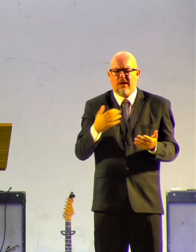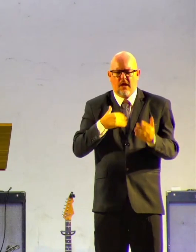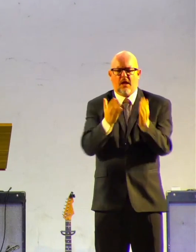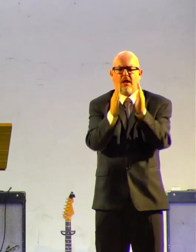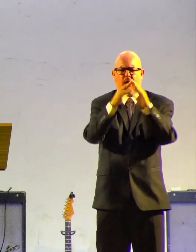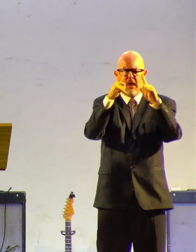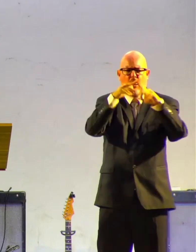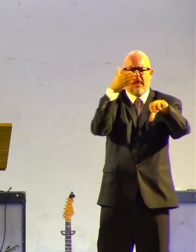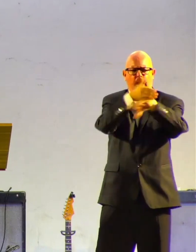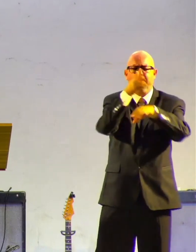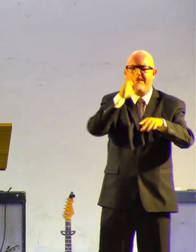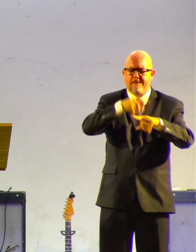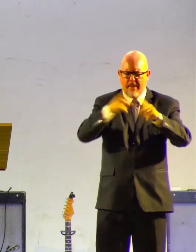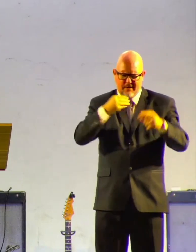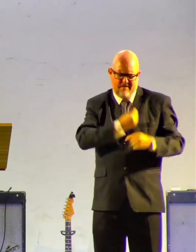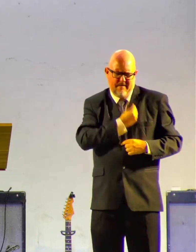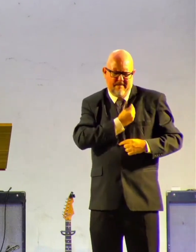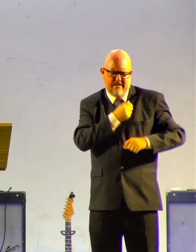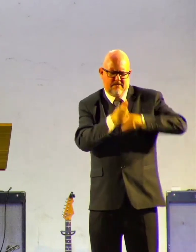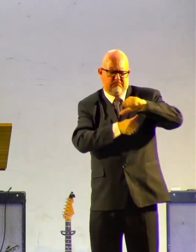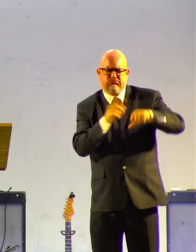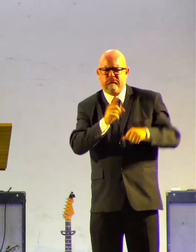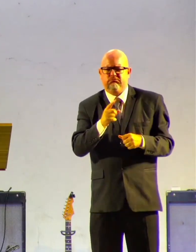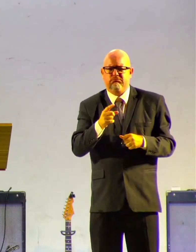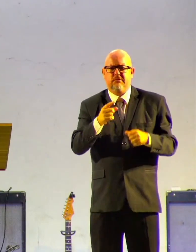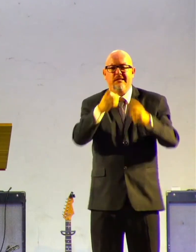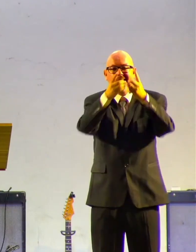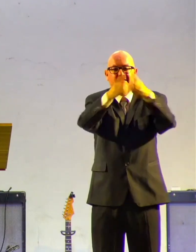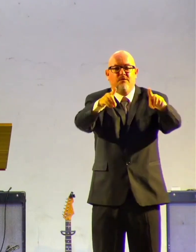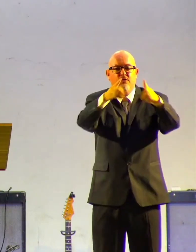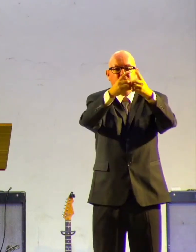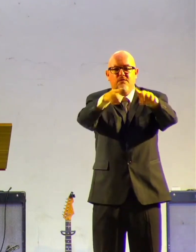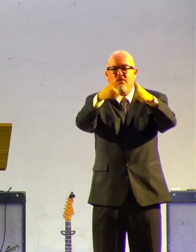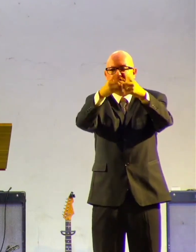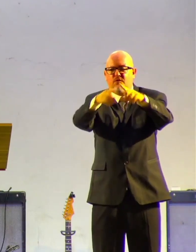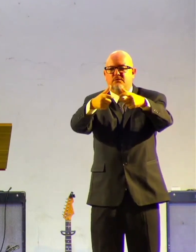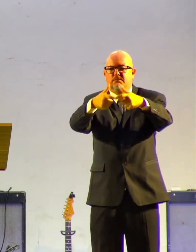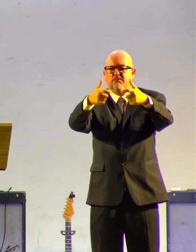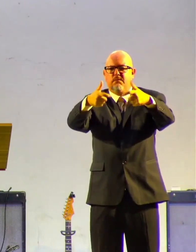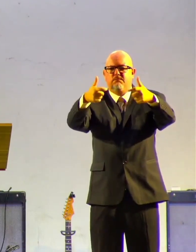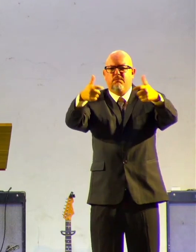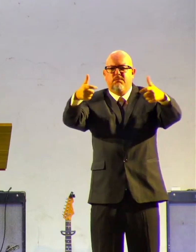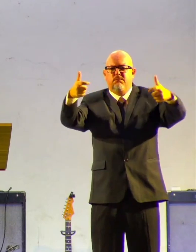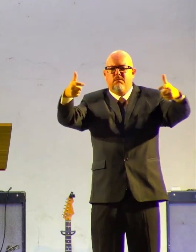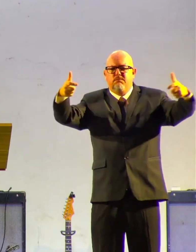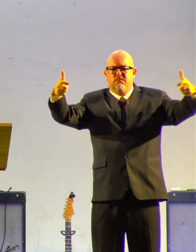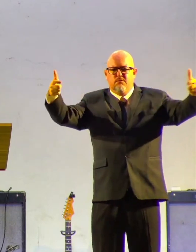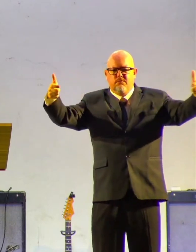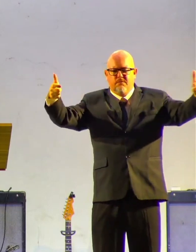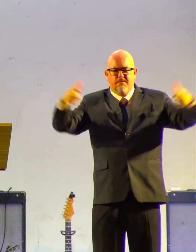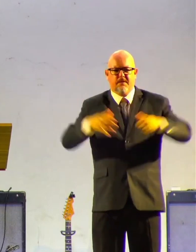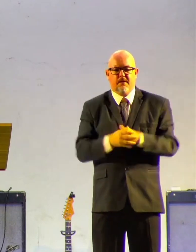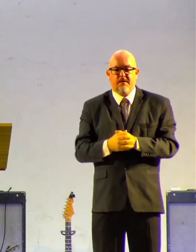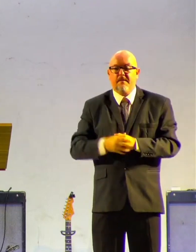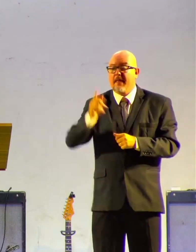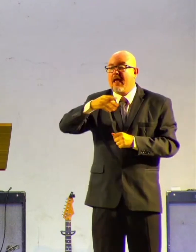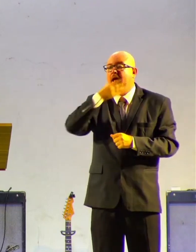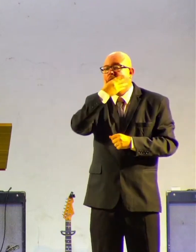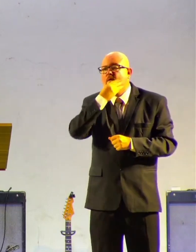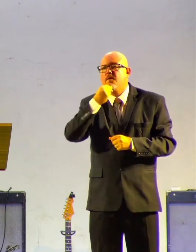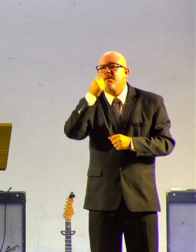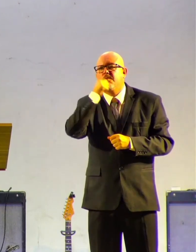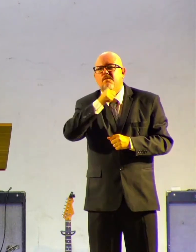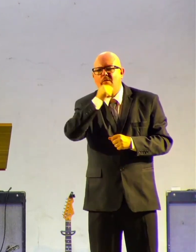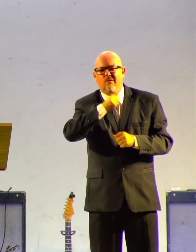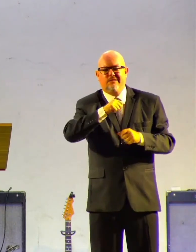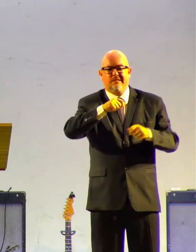novo. O índice de divórcio no meio do povo de Deus quase é o mesmo lá fora. O índice de rapaz e de moça